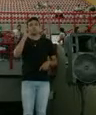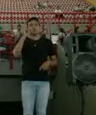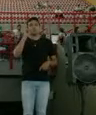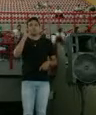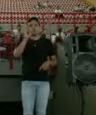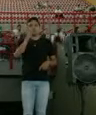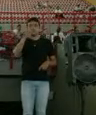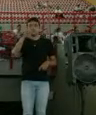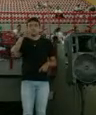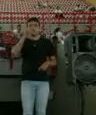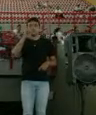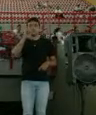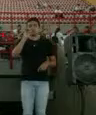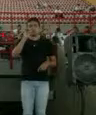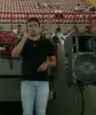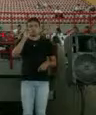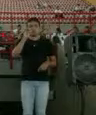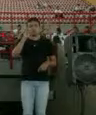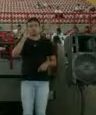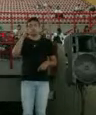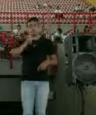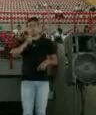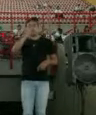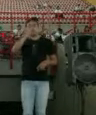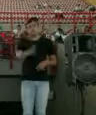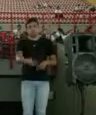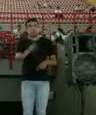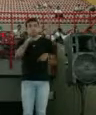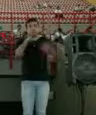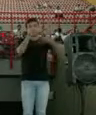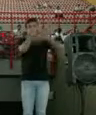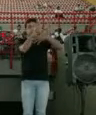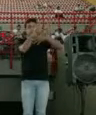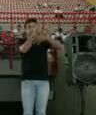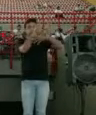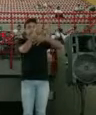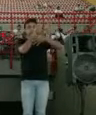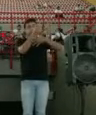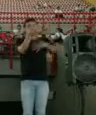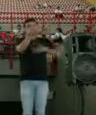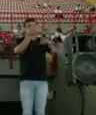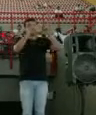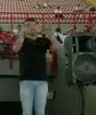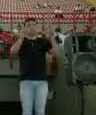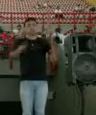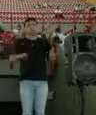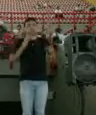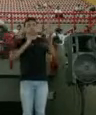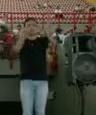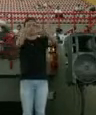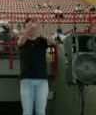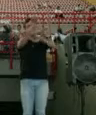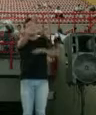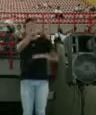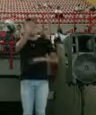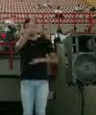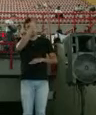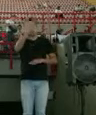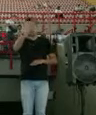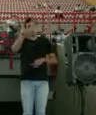pessoal? Mais uma vez, a de projeto que vai dar a vocês uma vaga onde? na universidade,